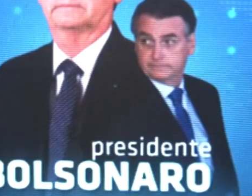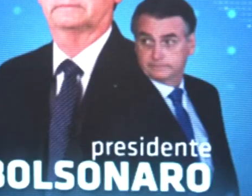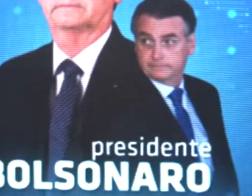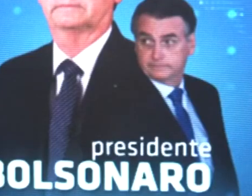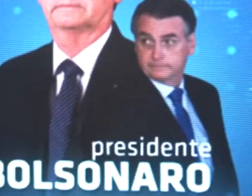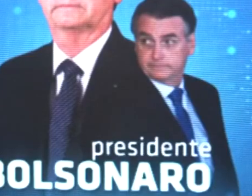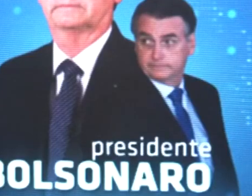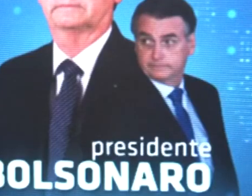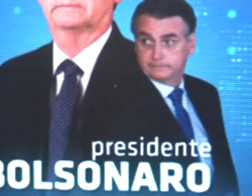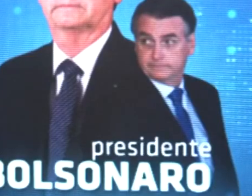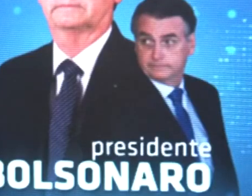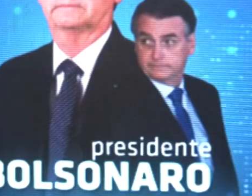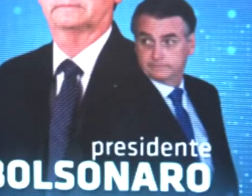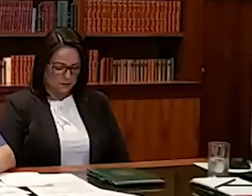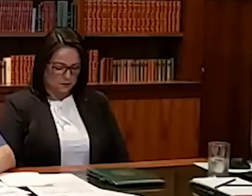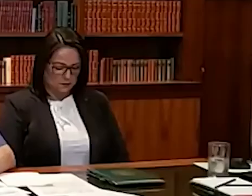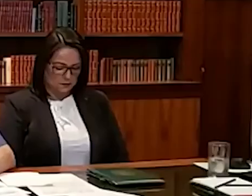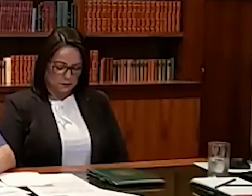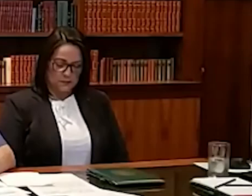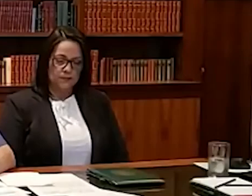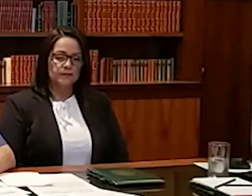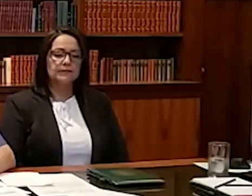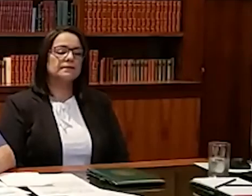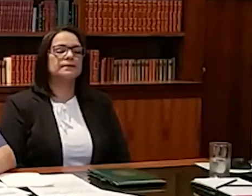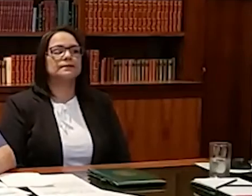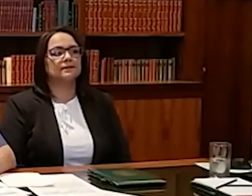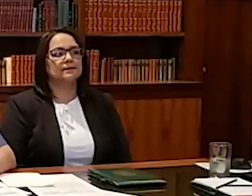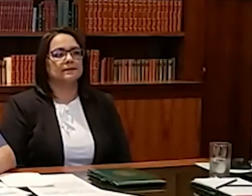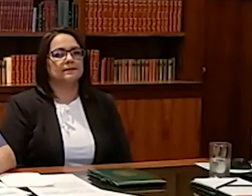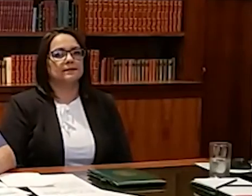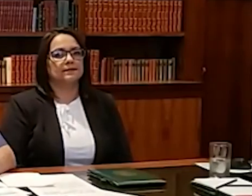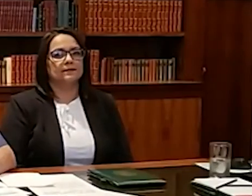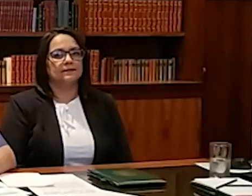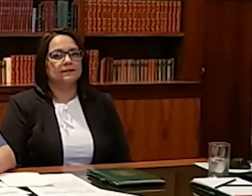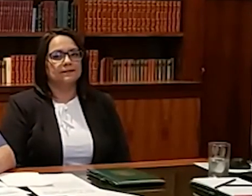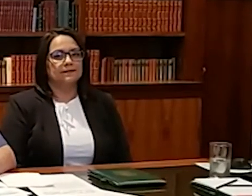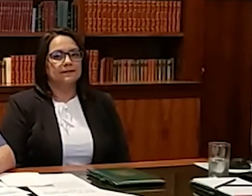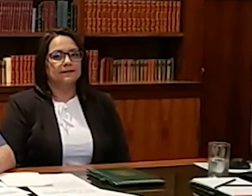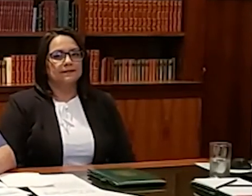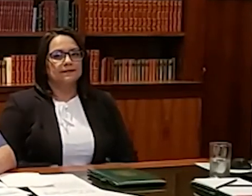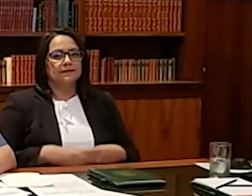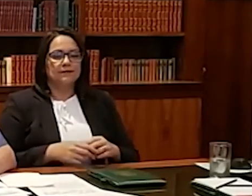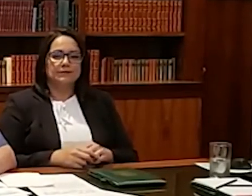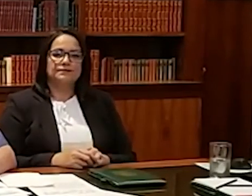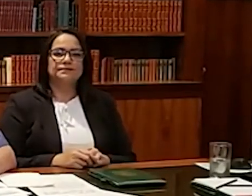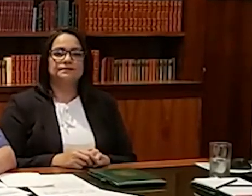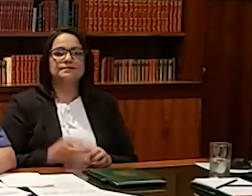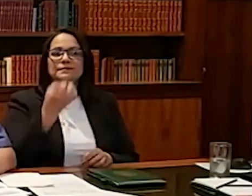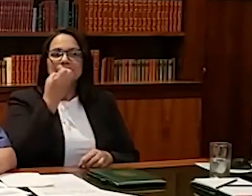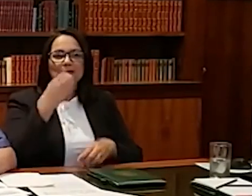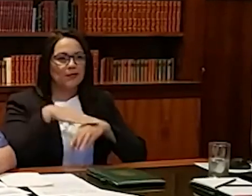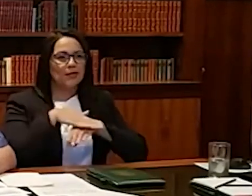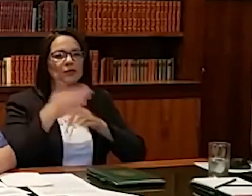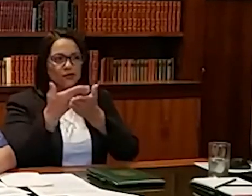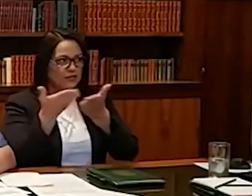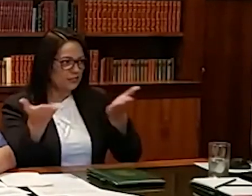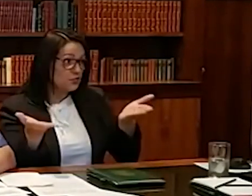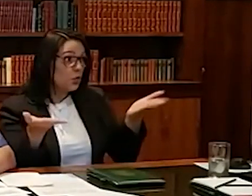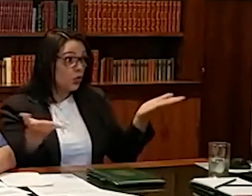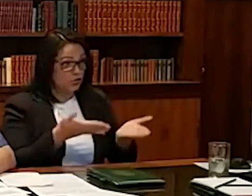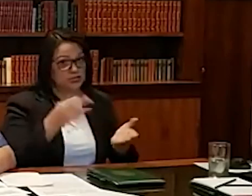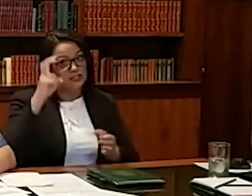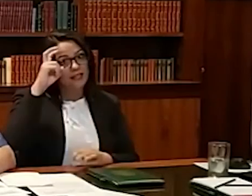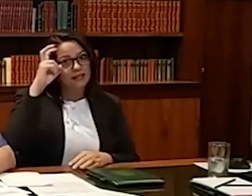auxílio emergencial Letícia Santiago o presidente Jair bolsonaro chamou o governador do Piauí Wellington Dias